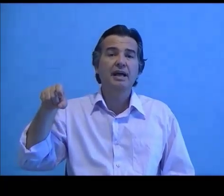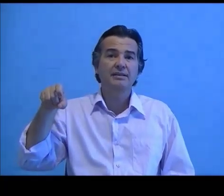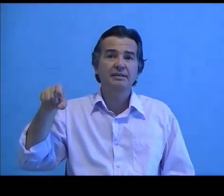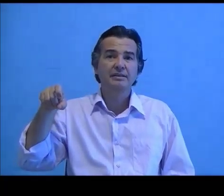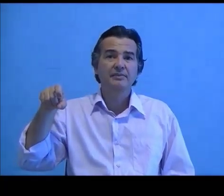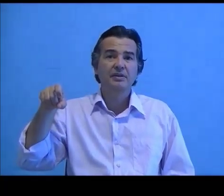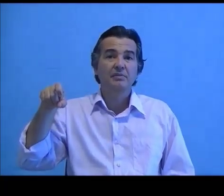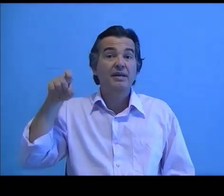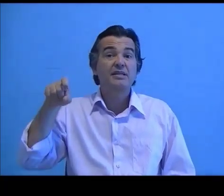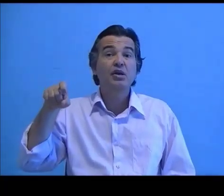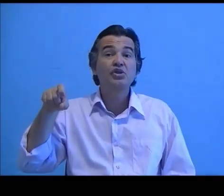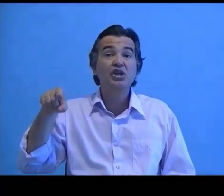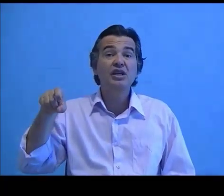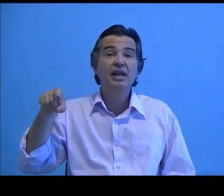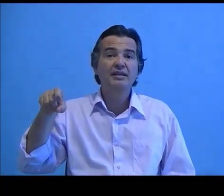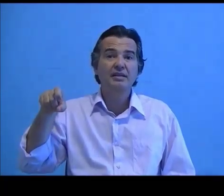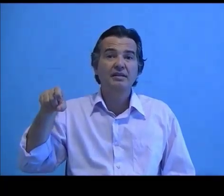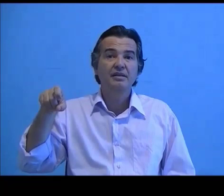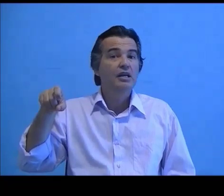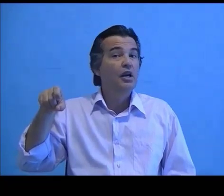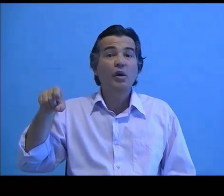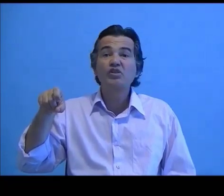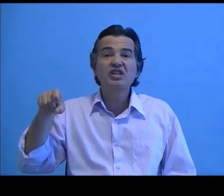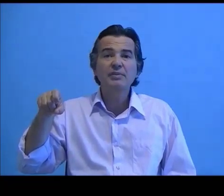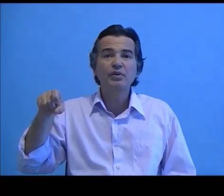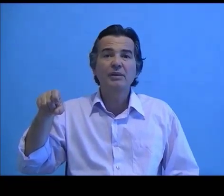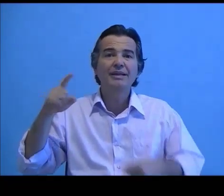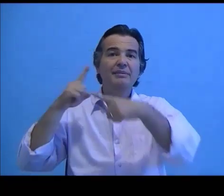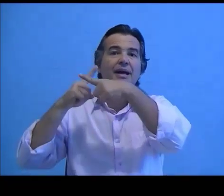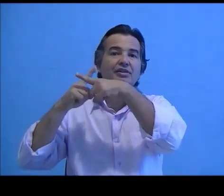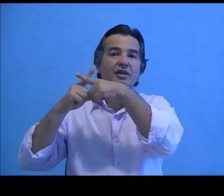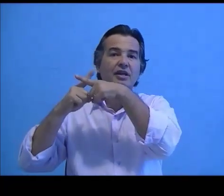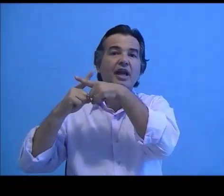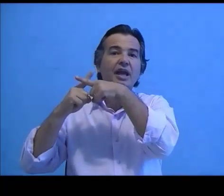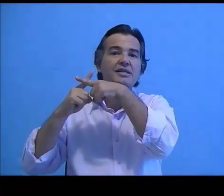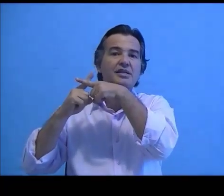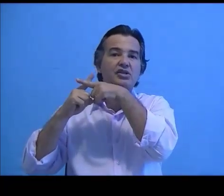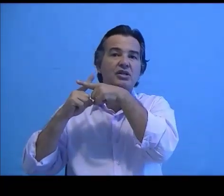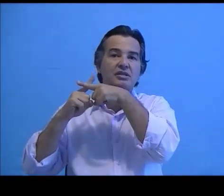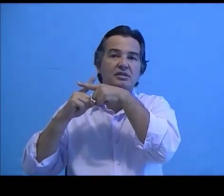multiplicar. Mas isso é o x de letra. Não é o símbolo da matemática que é este x.